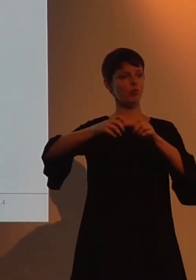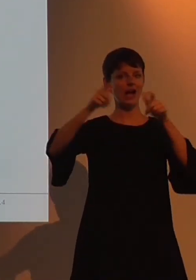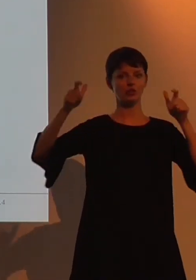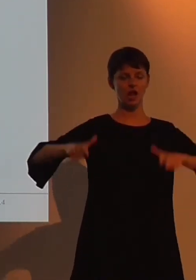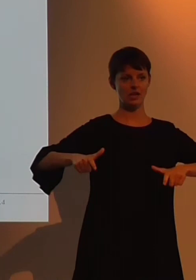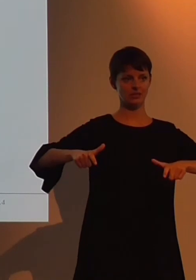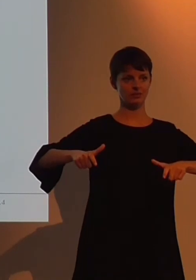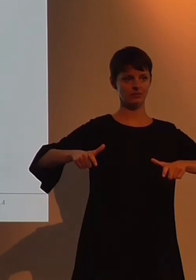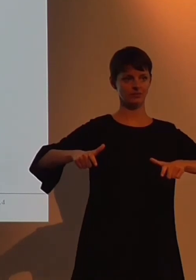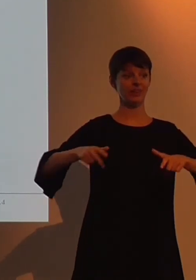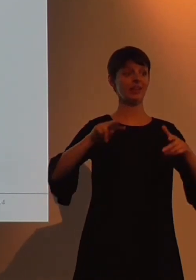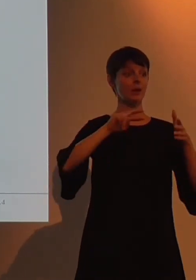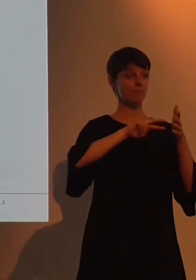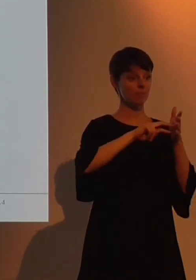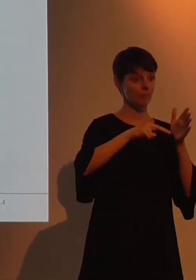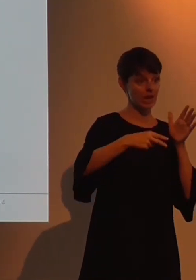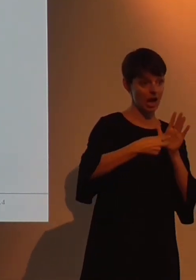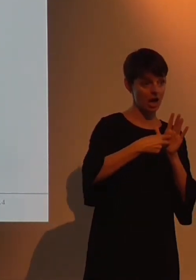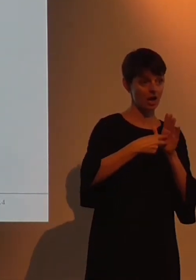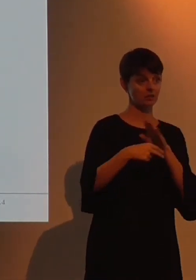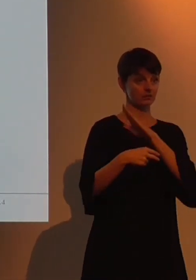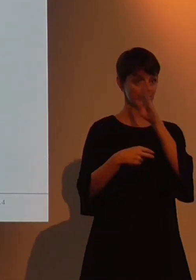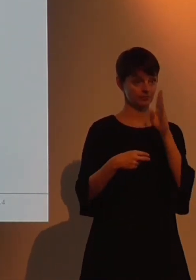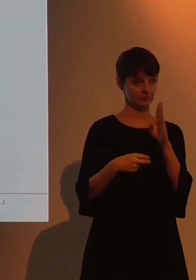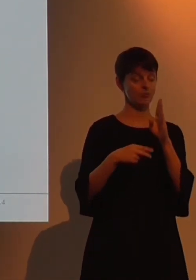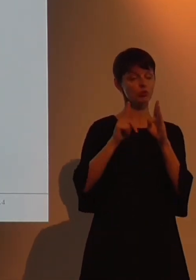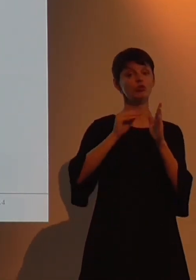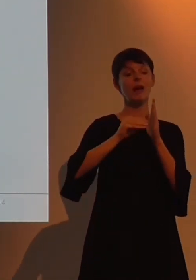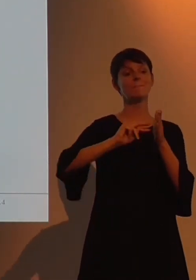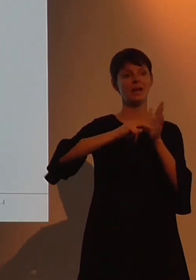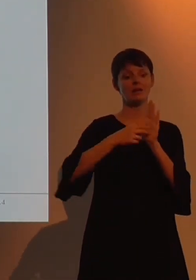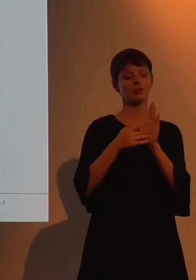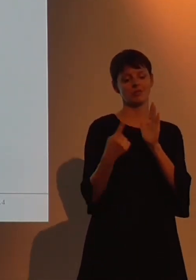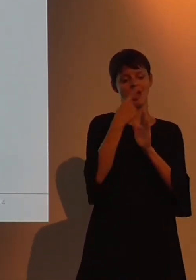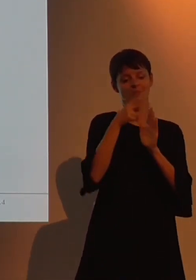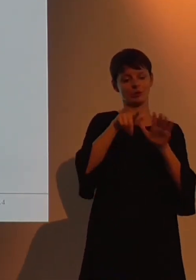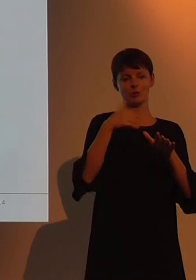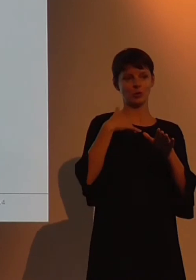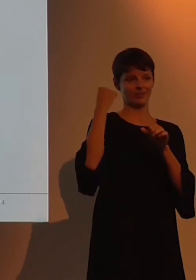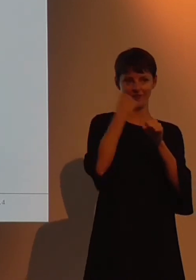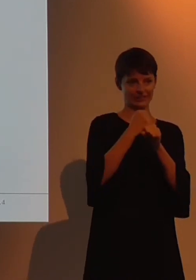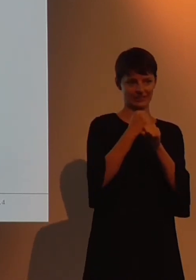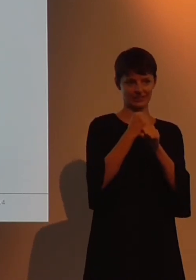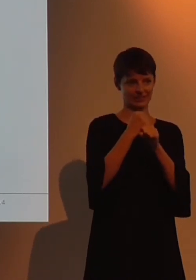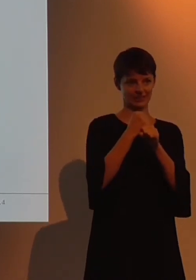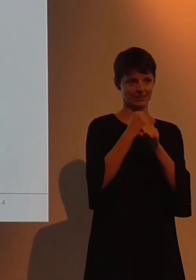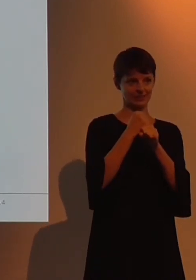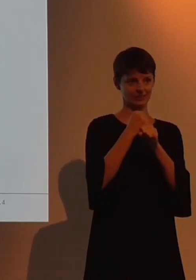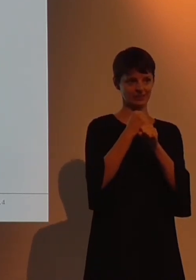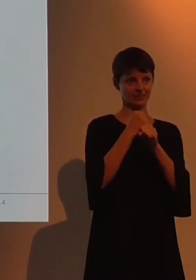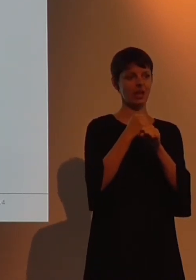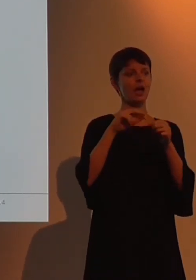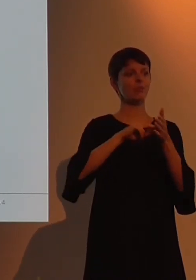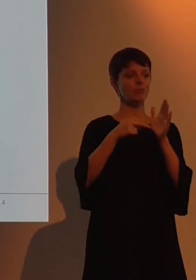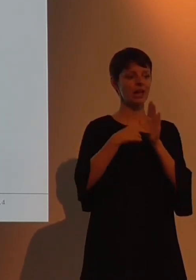wir sehen das als ein Teil unserer Verantwortung, auch solche Inhalte barrierefrei zugänglich zu machen. Besonders schön ist es auch, dass einige